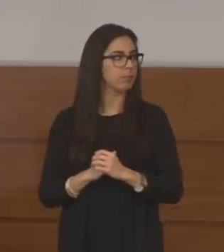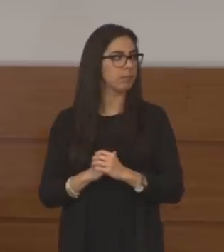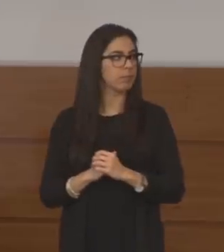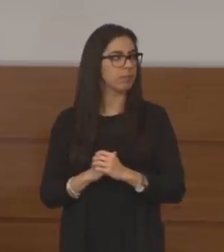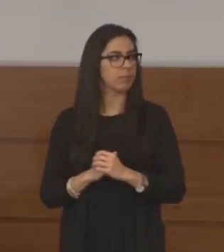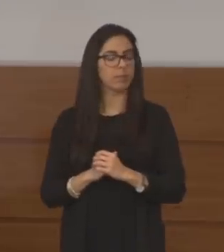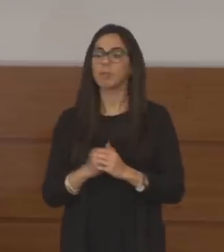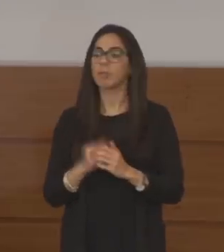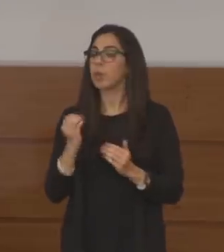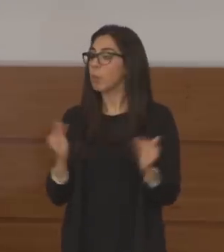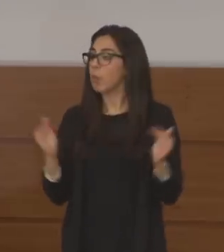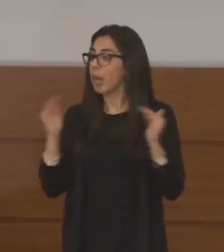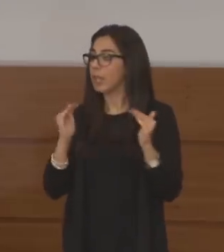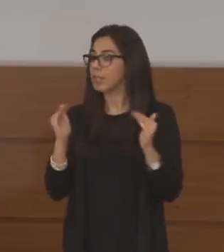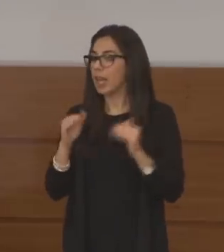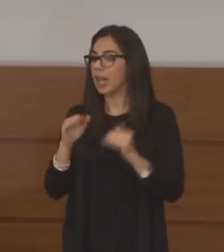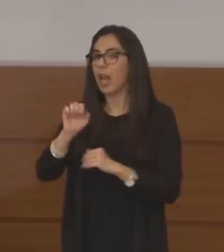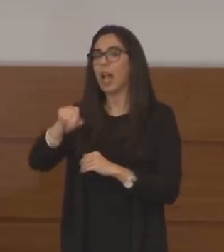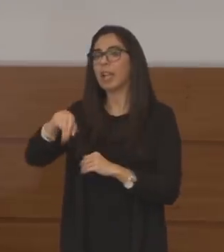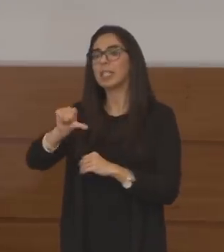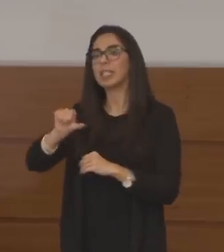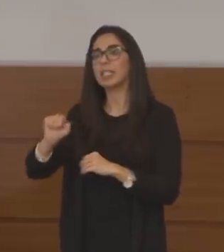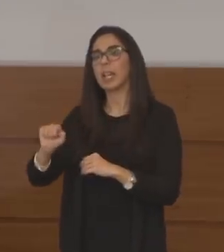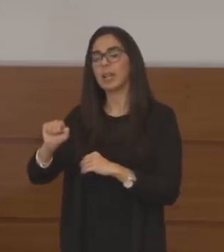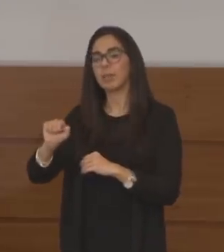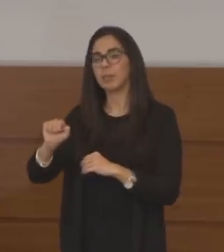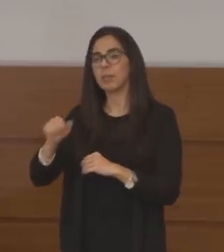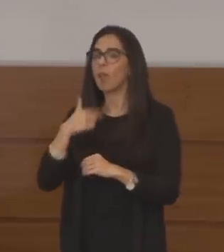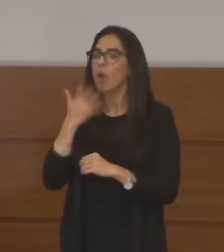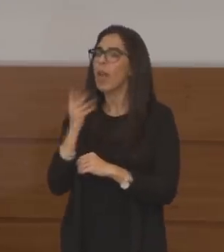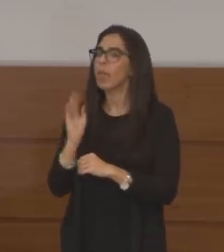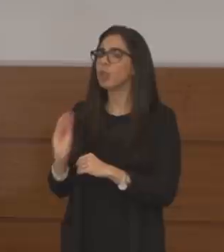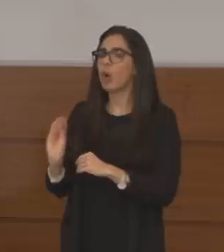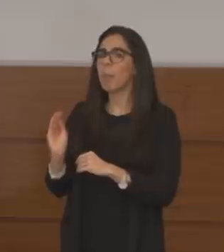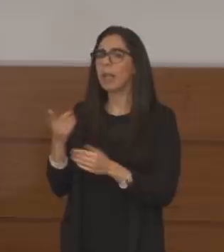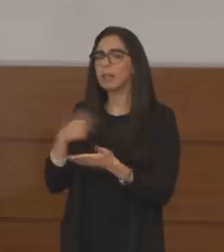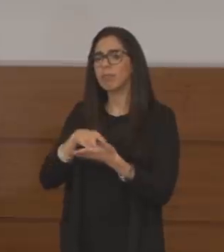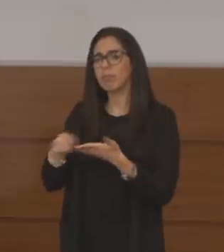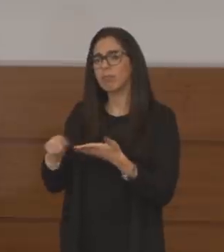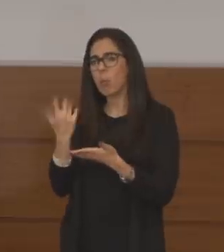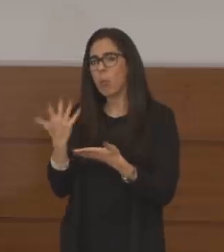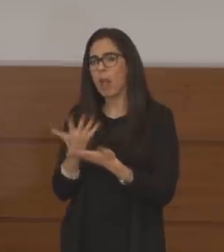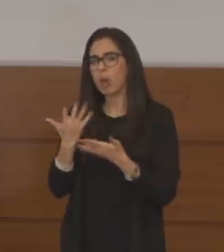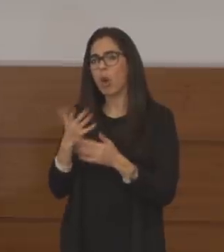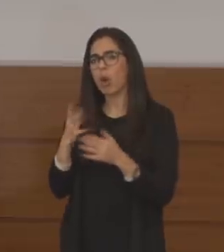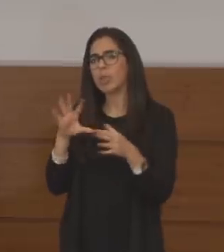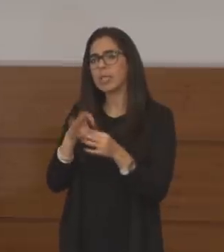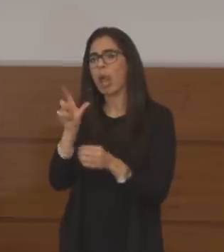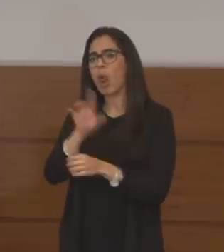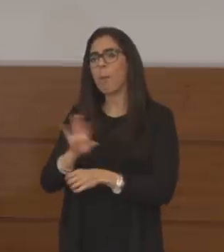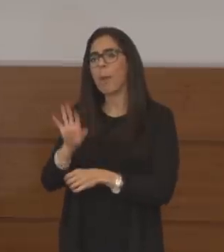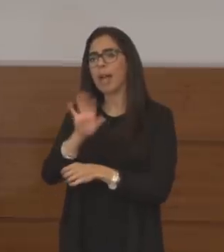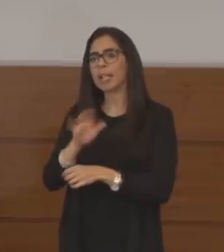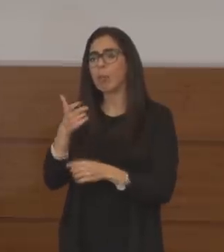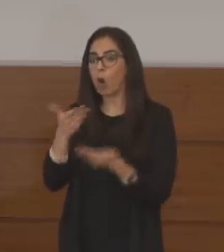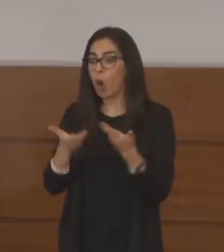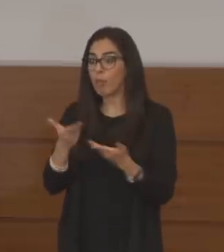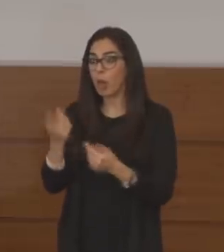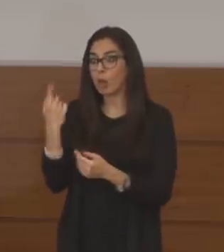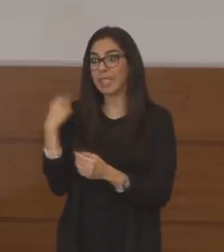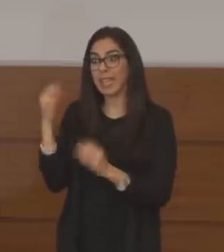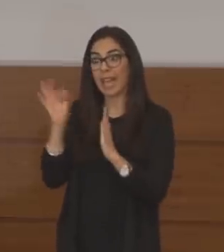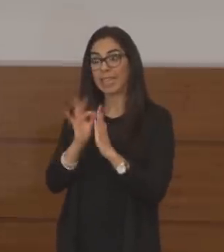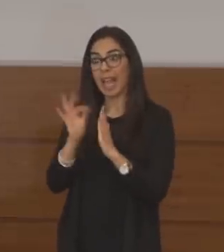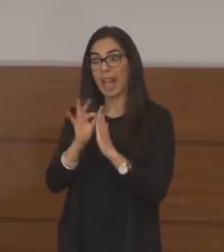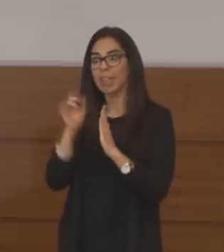buonasera matteo guidelli dell'ansa e io volevo chiederle una precisazione sulla lombardia perché rispetto ai dati di ieri oggi è la prima volta che